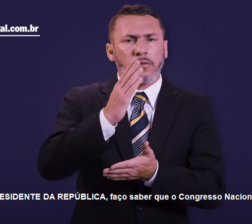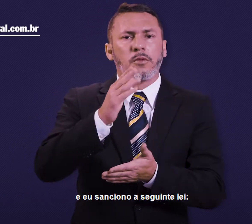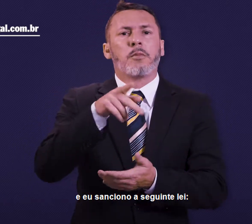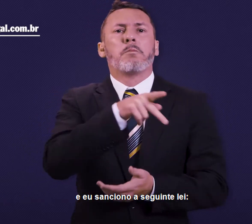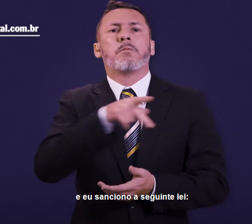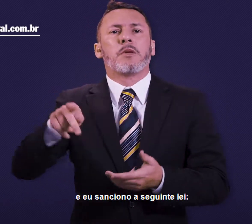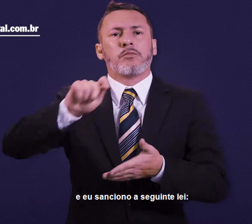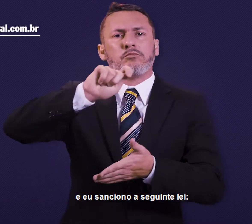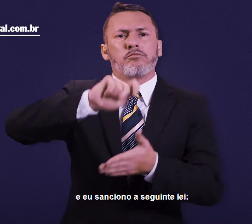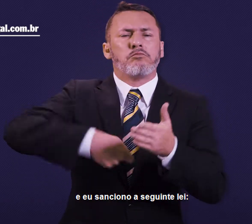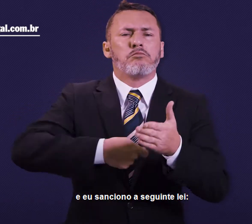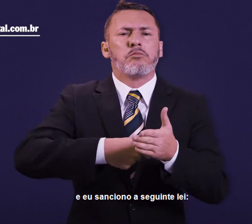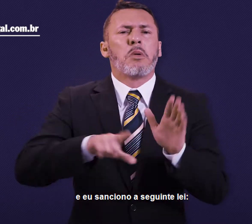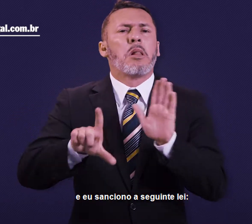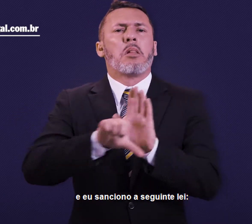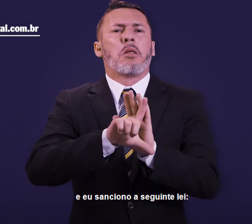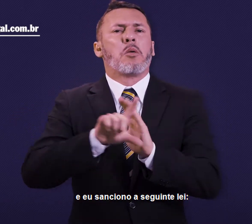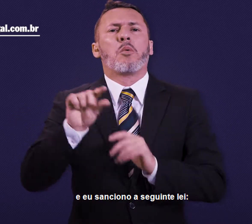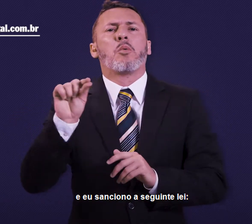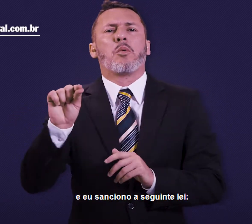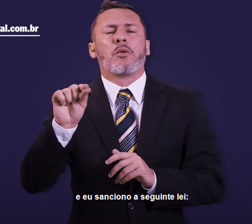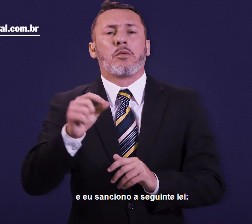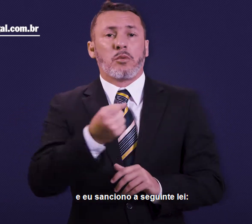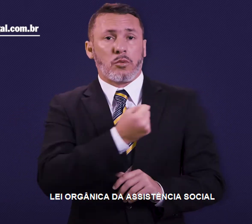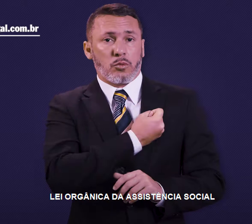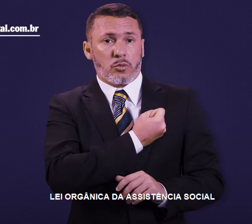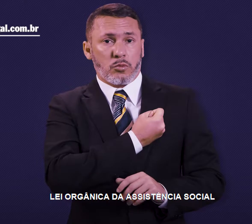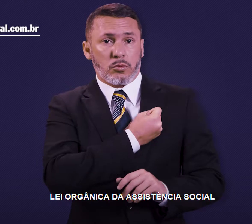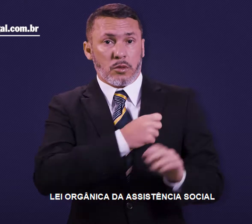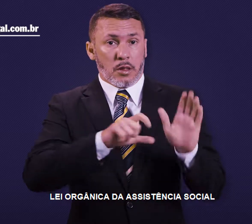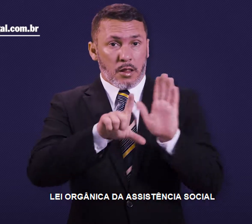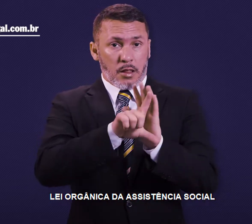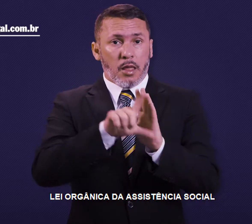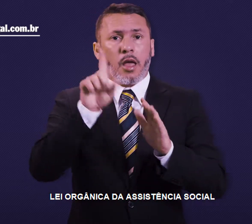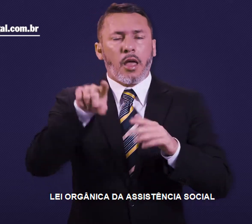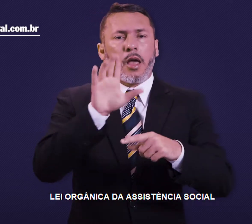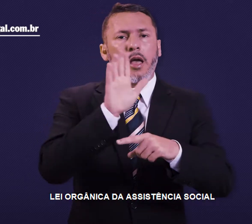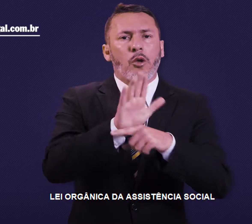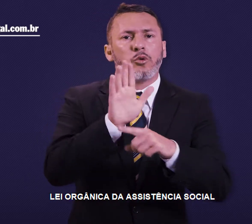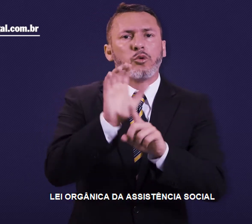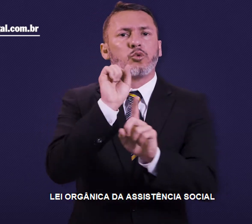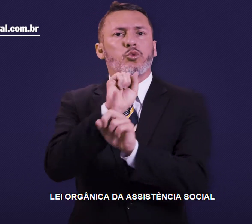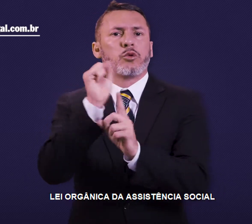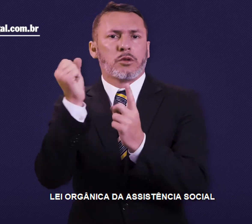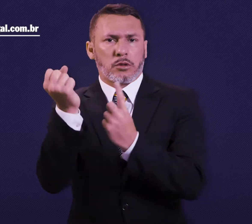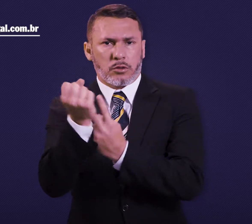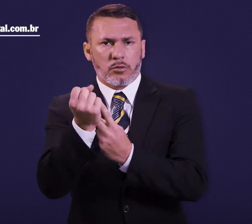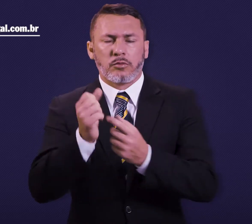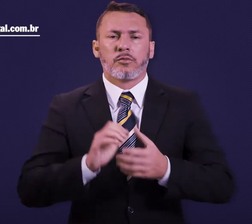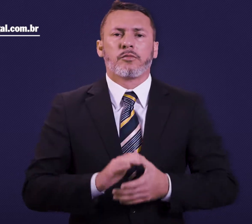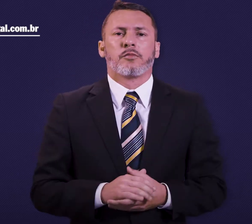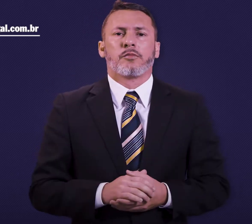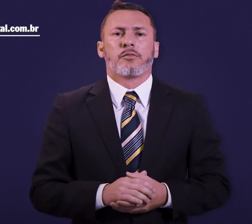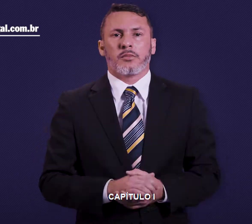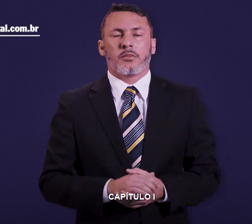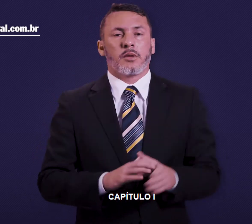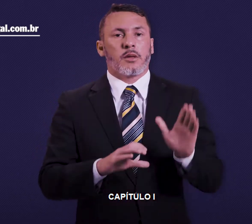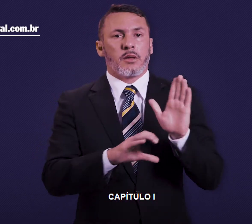e eu sanciono a seguinte lei: Lei Orgânica da Assistência Social. Capítulo